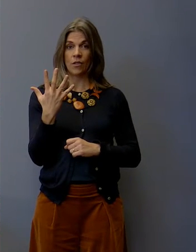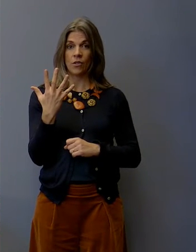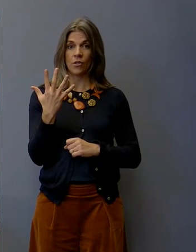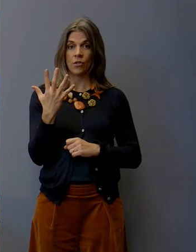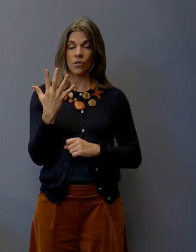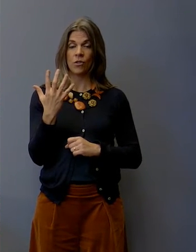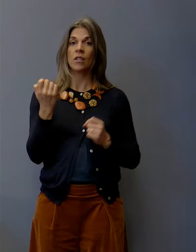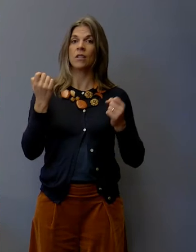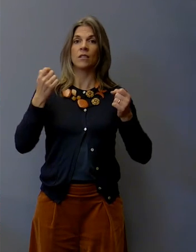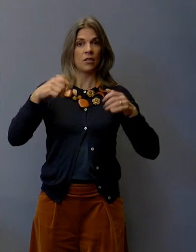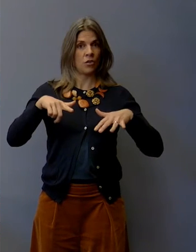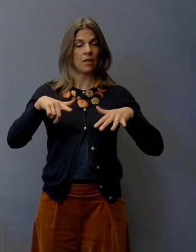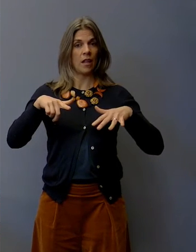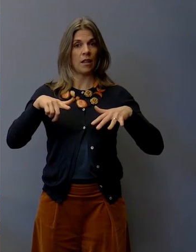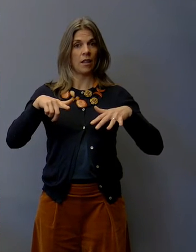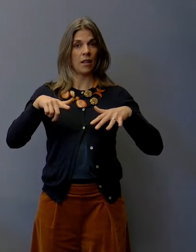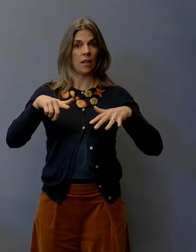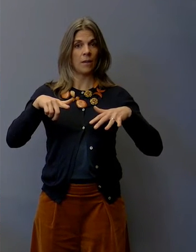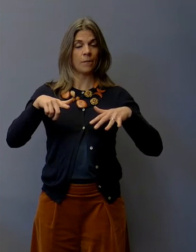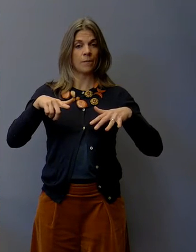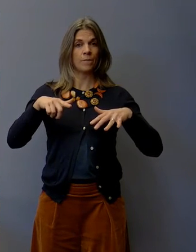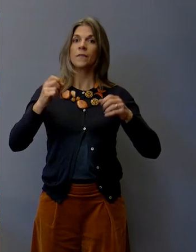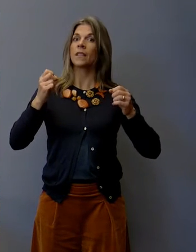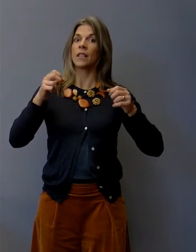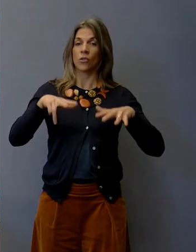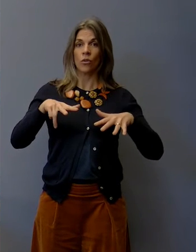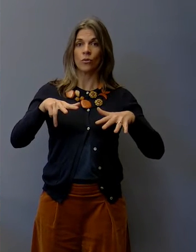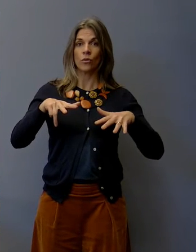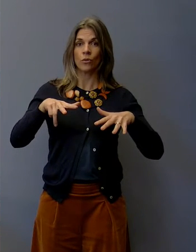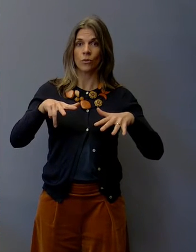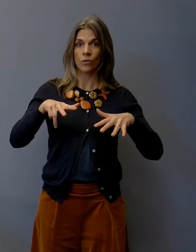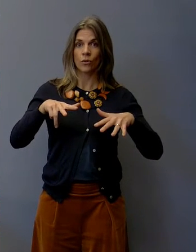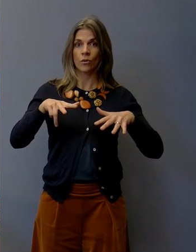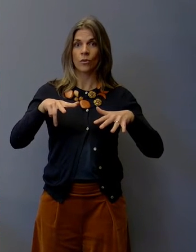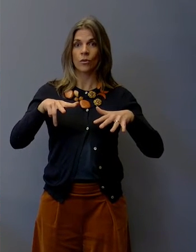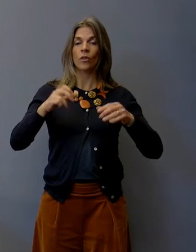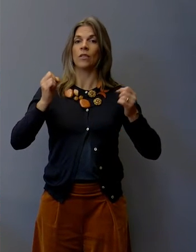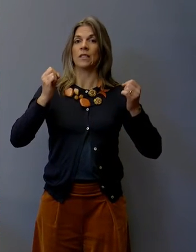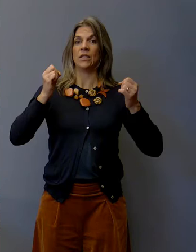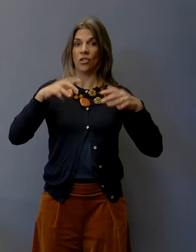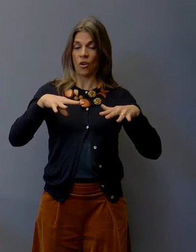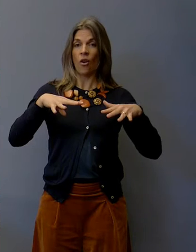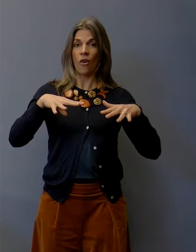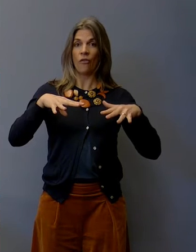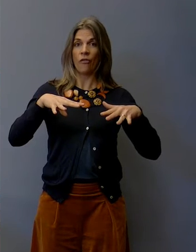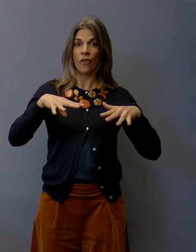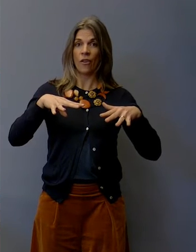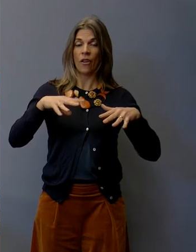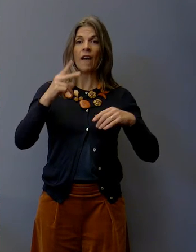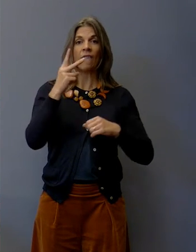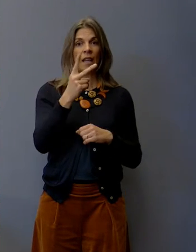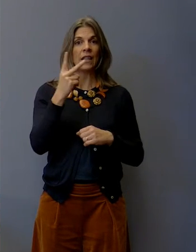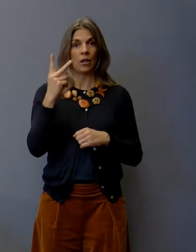17 il numero 18 il numero 19 il numero 22